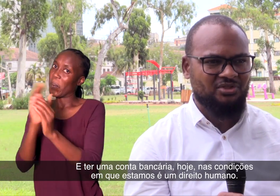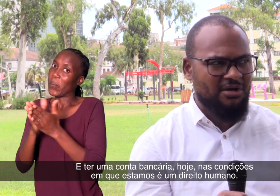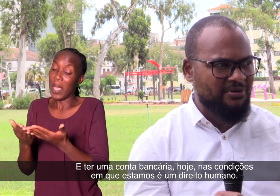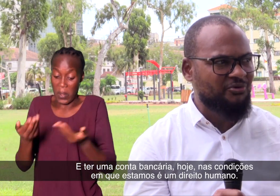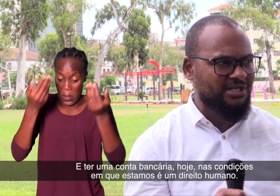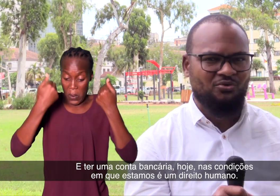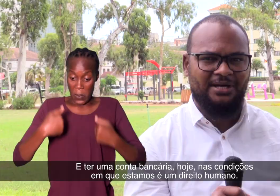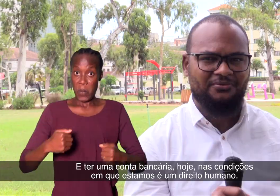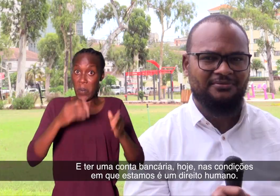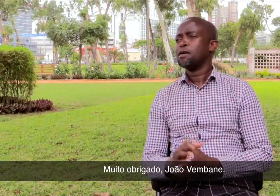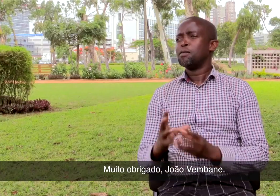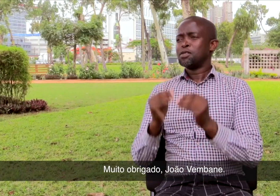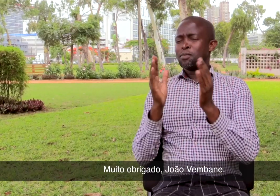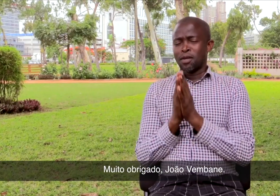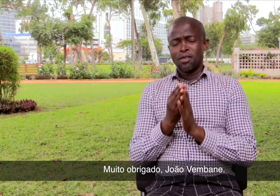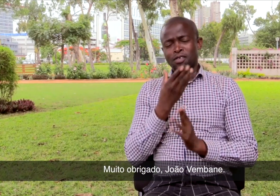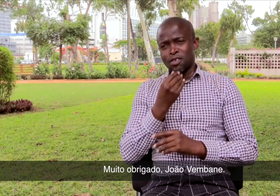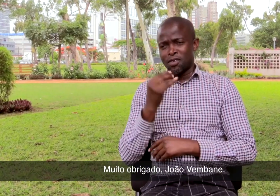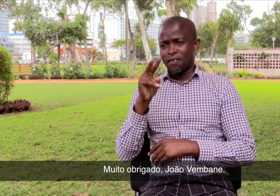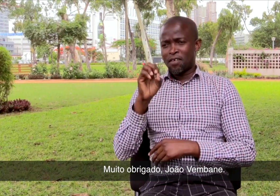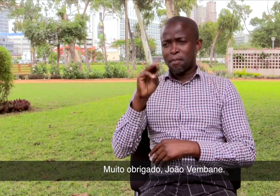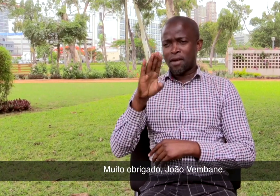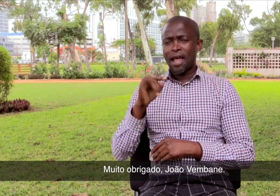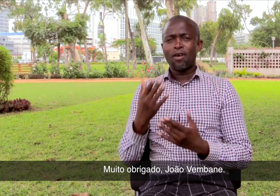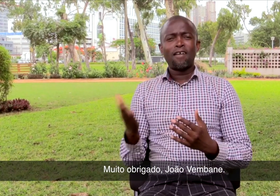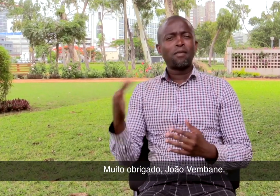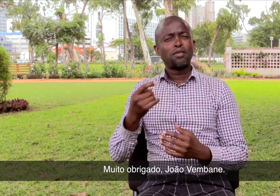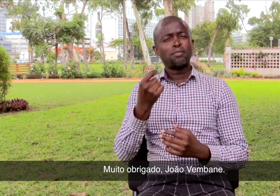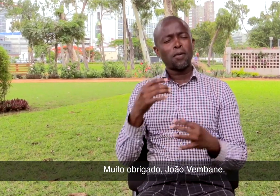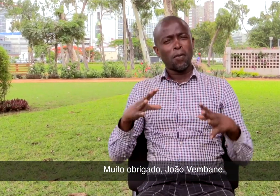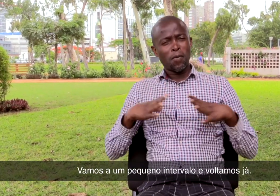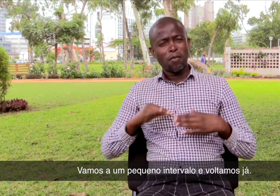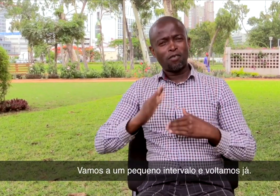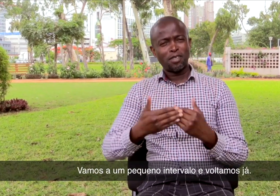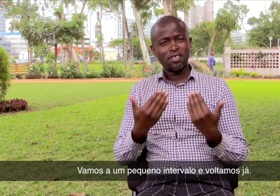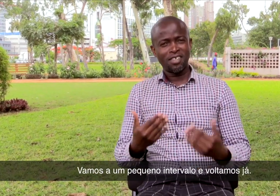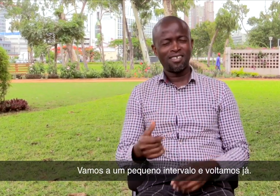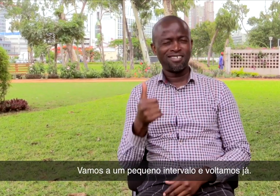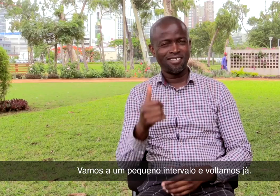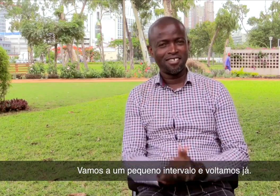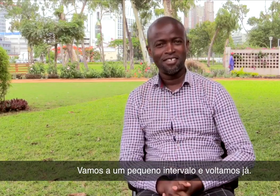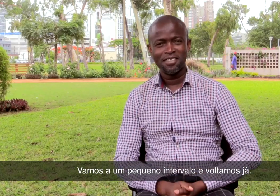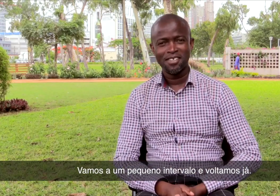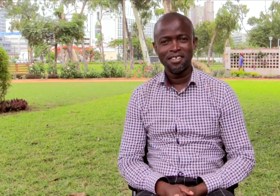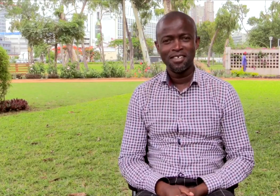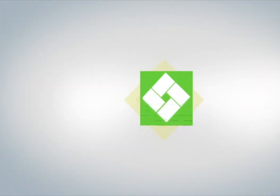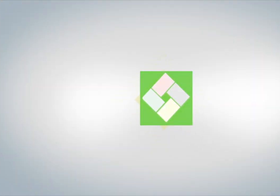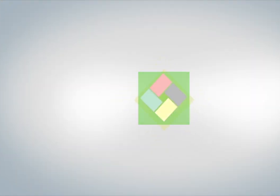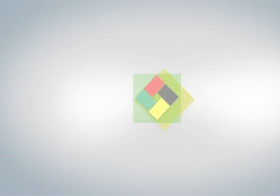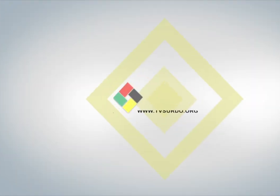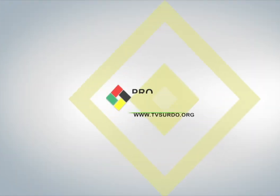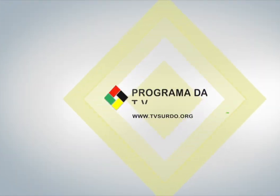em que nós estamos, é um direito humano. Muito obrigado, João Vemban. Agora vamos a um pequeno intervalo e voltamos já.